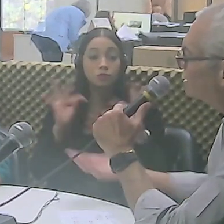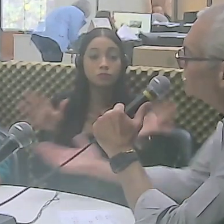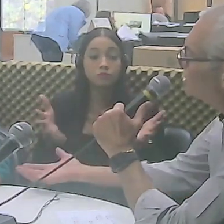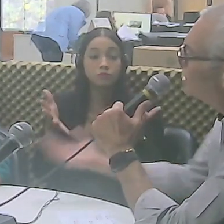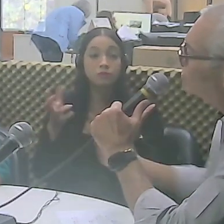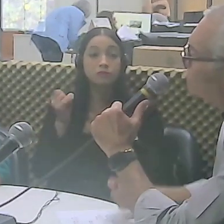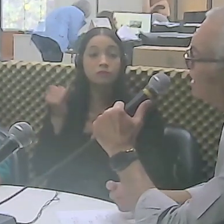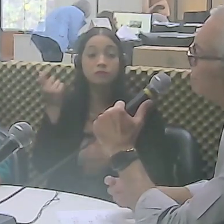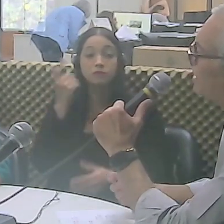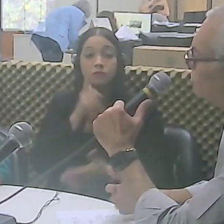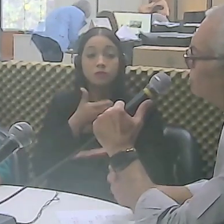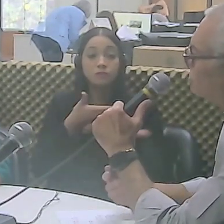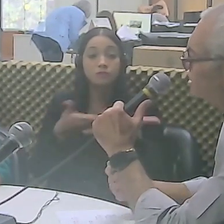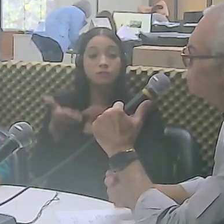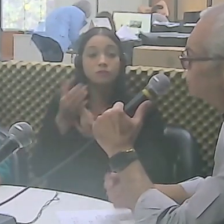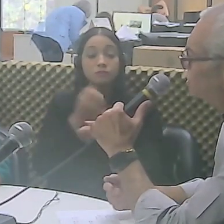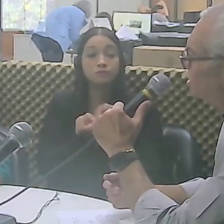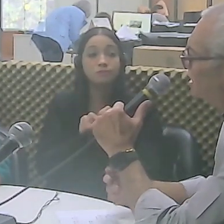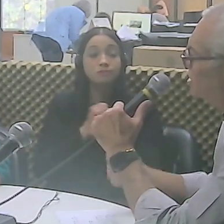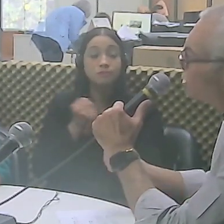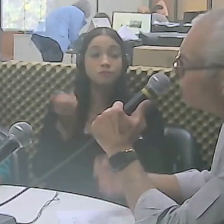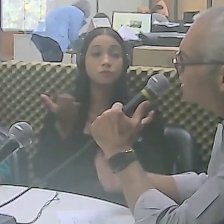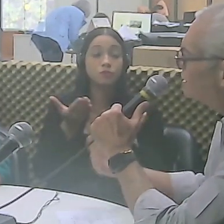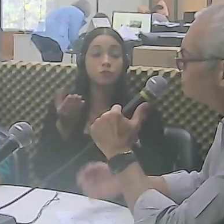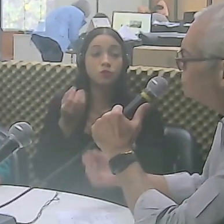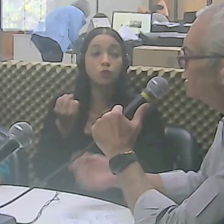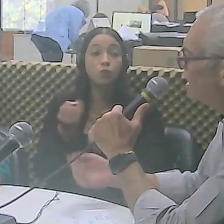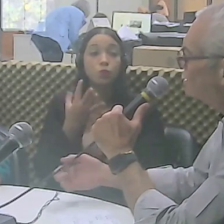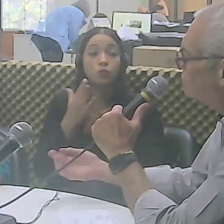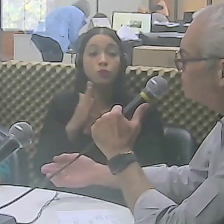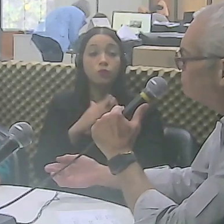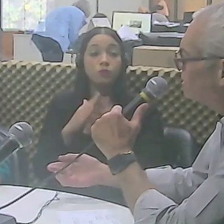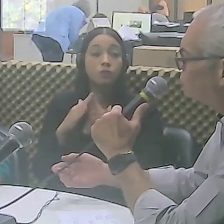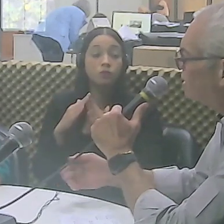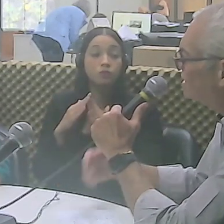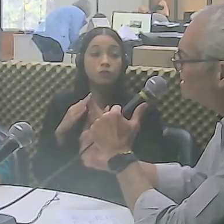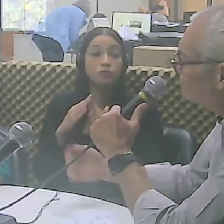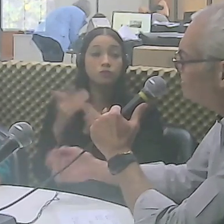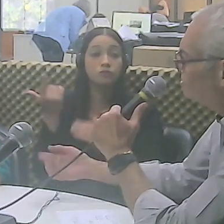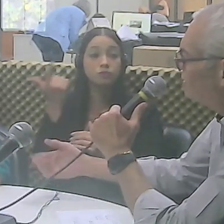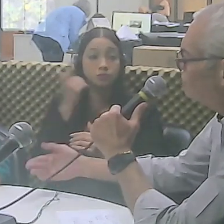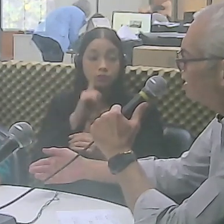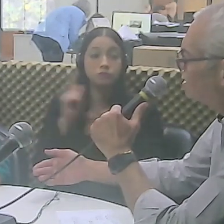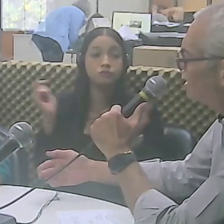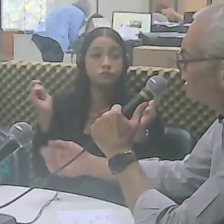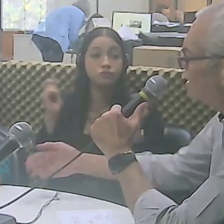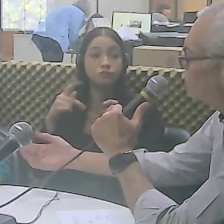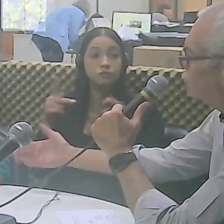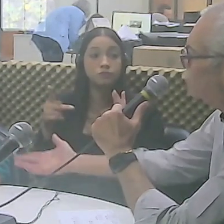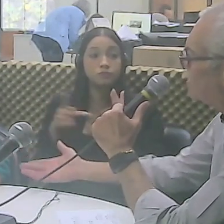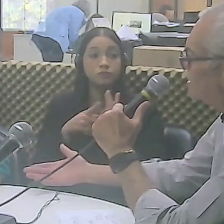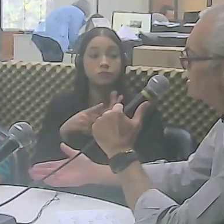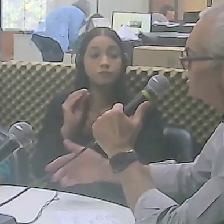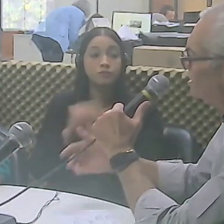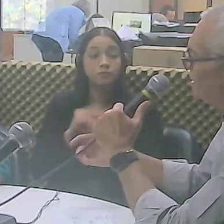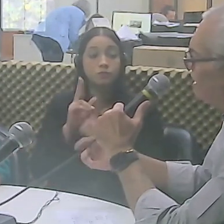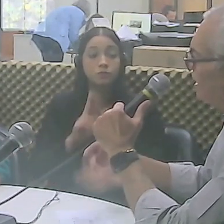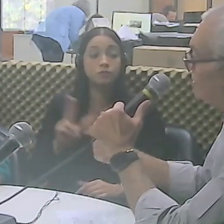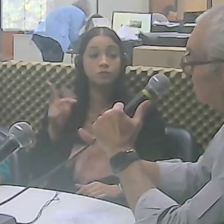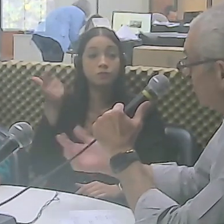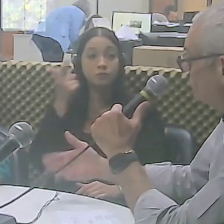desse se a gente não tem a menor noção hoje de quantas unidades habitacionais efetivamente restarão para